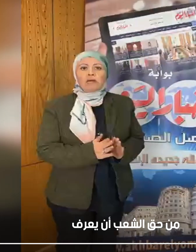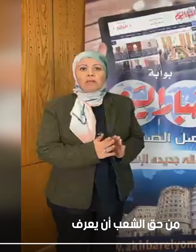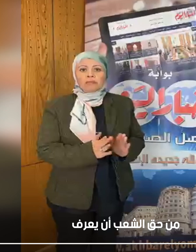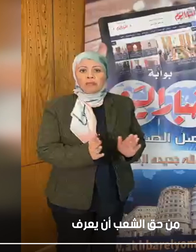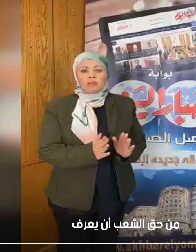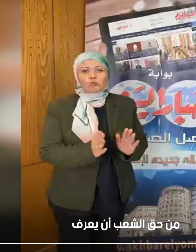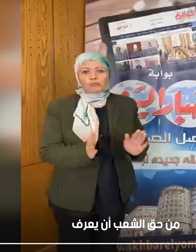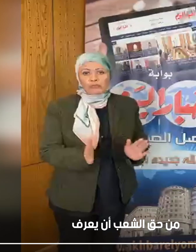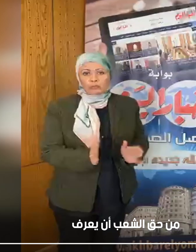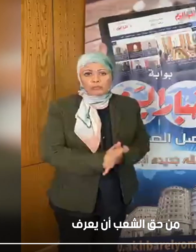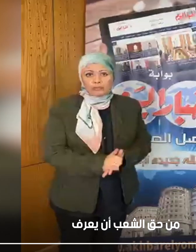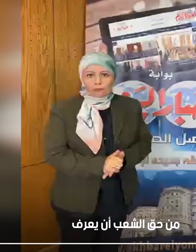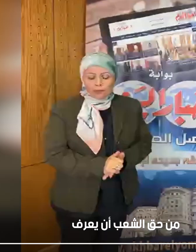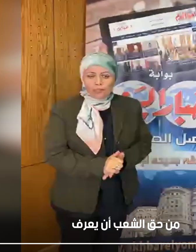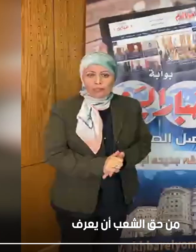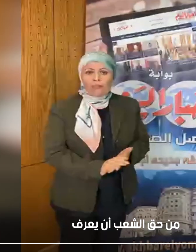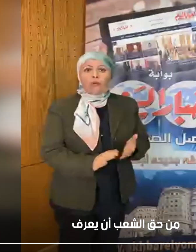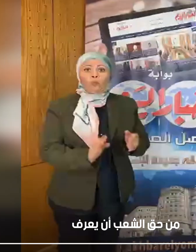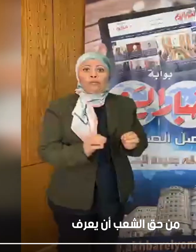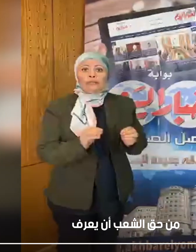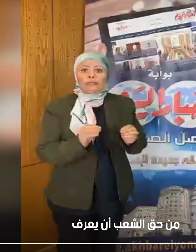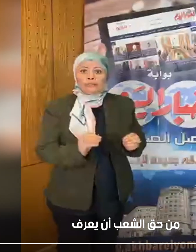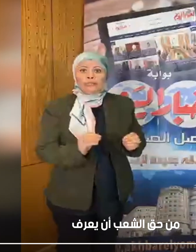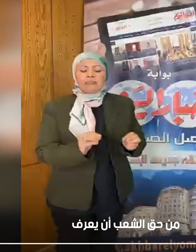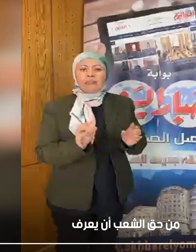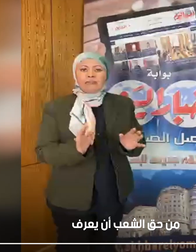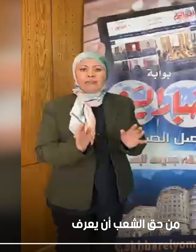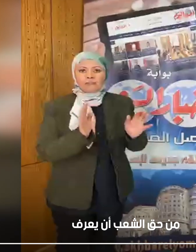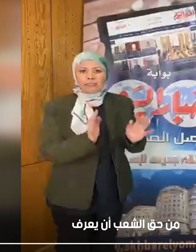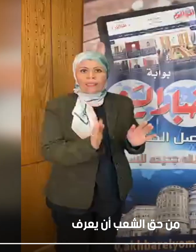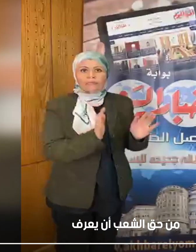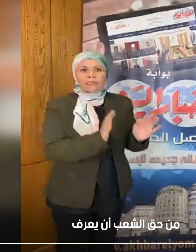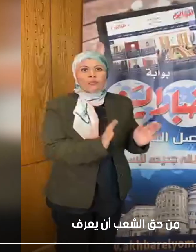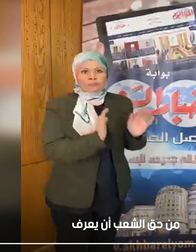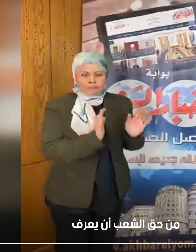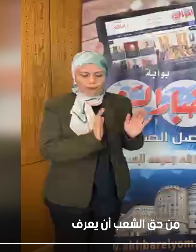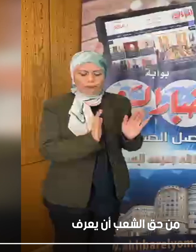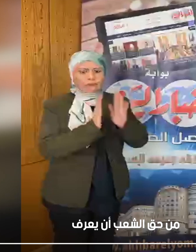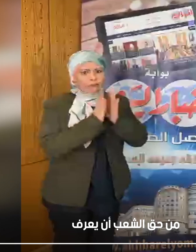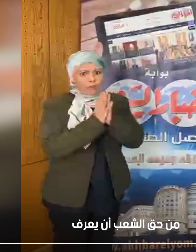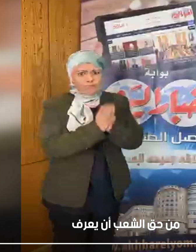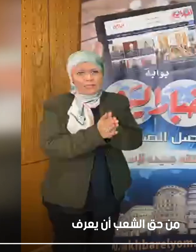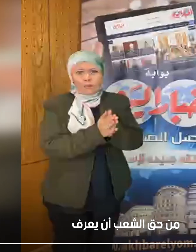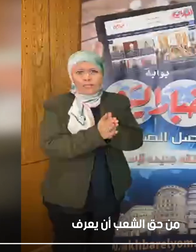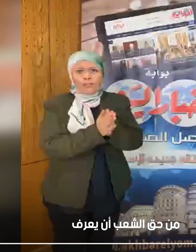اصحاب البطاقات ومستخدمي البطاقات التضمينيه، ولكن هي لبعض الفئات في المجتمع زي ما قلنا اللي